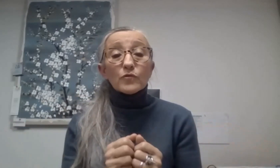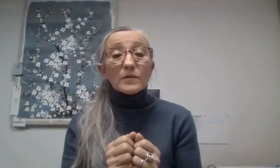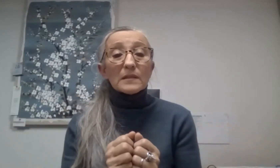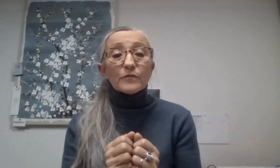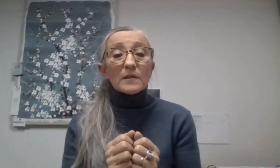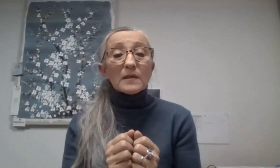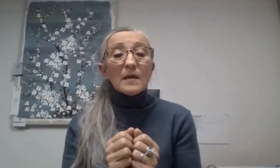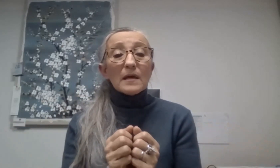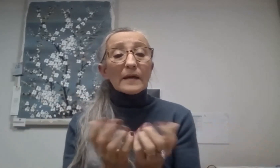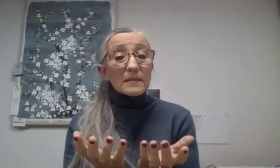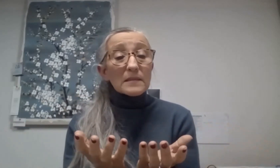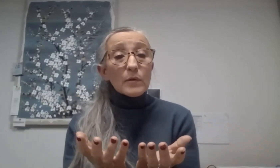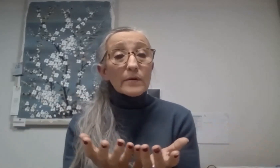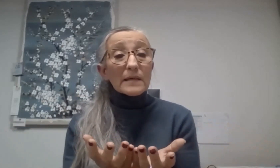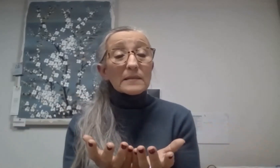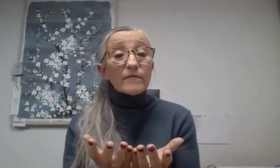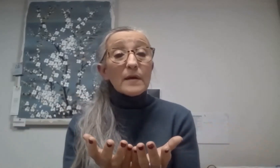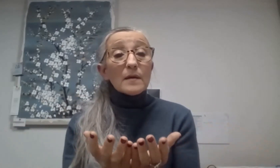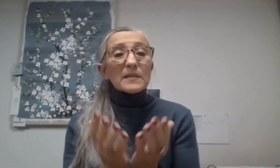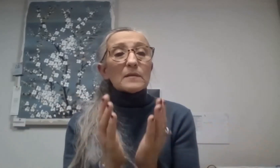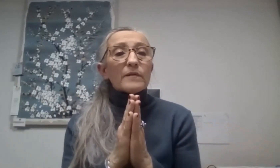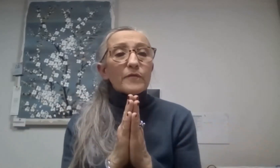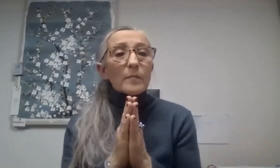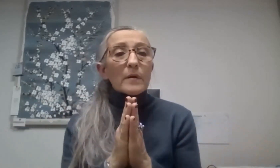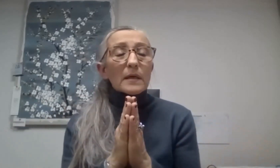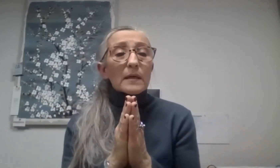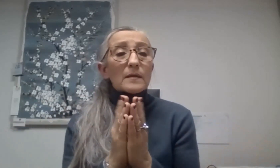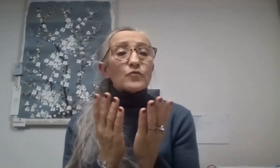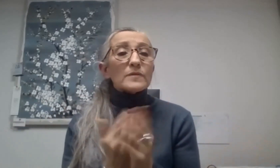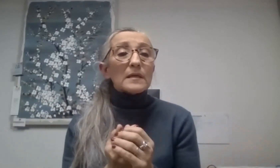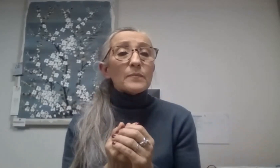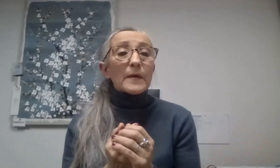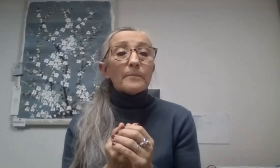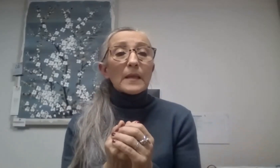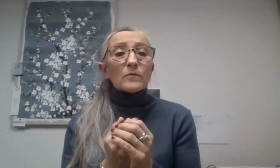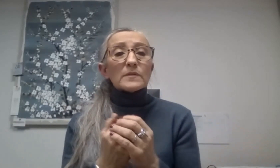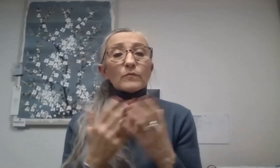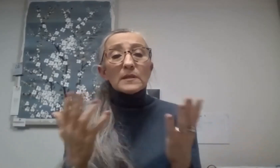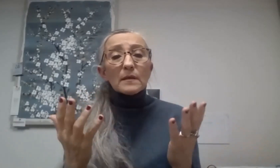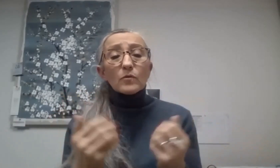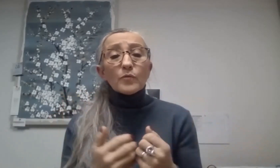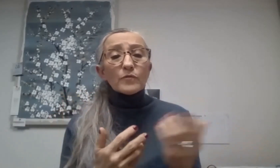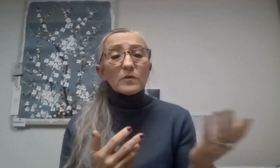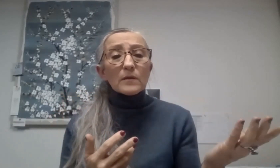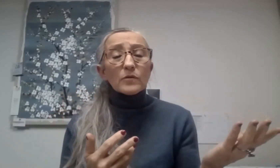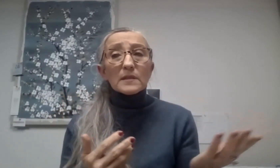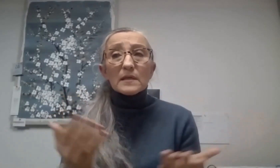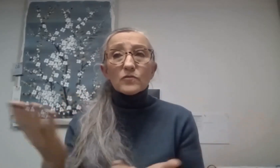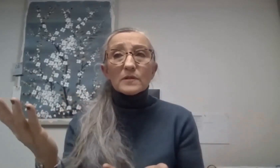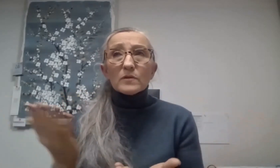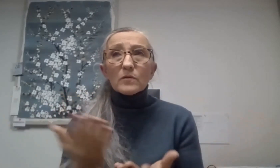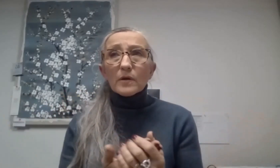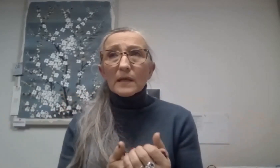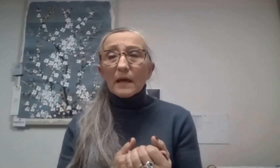plateforme aujourd'hui téléphonique accessible en LSF, mais cette plateforme est sous-équipée. Donc, ça veut dire que pour vous donner un ordre